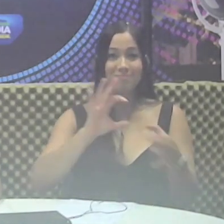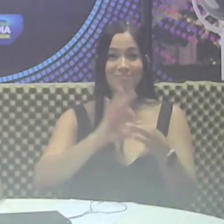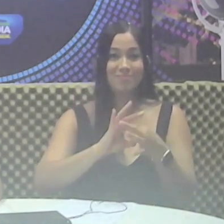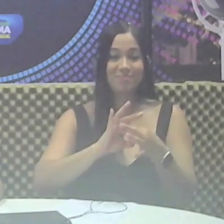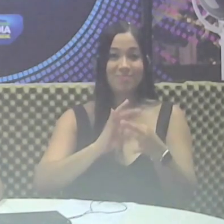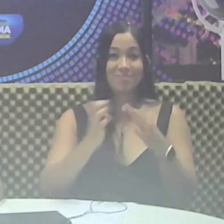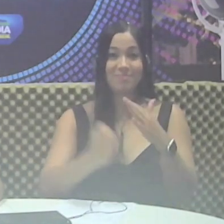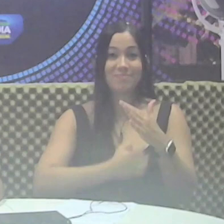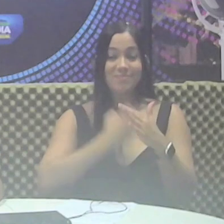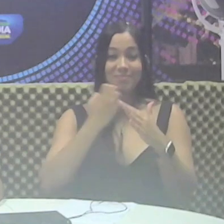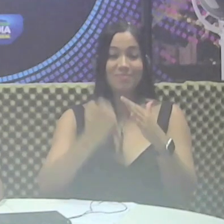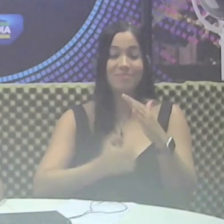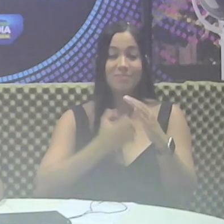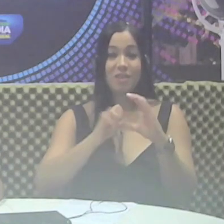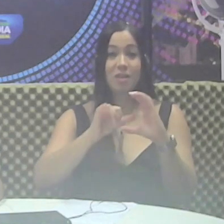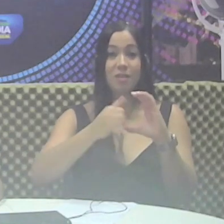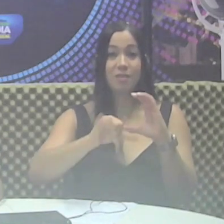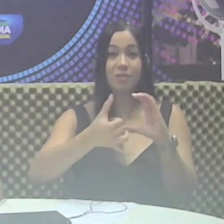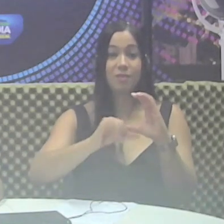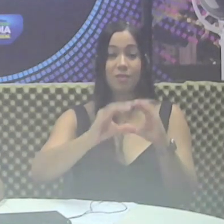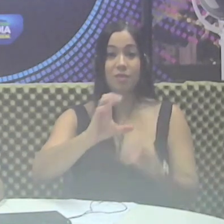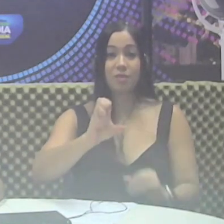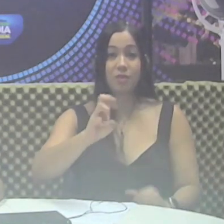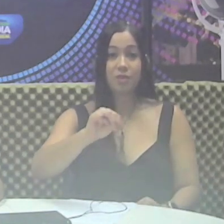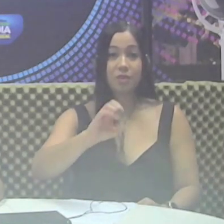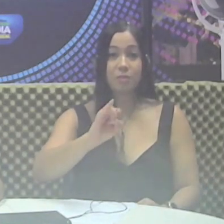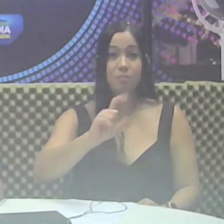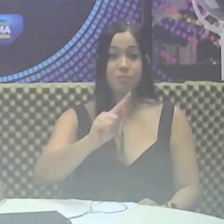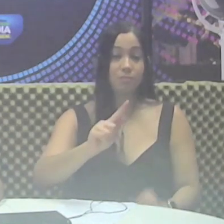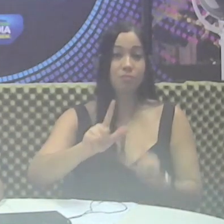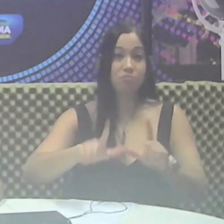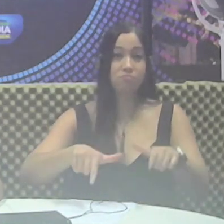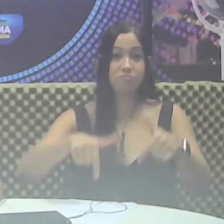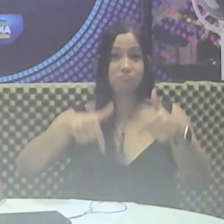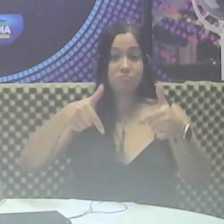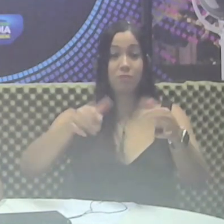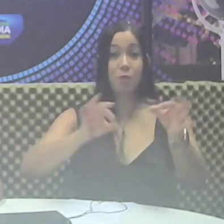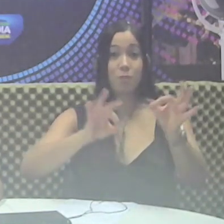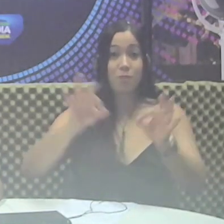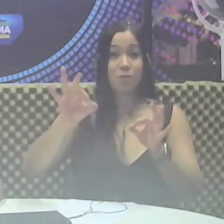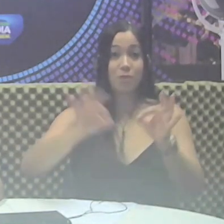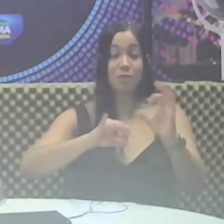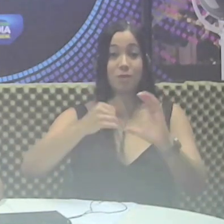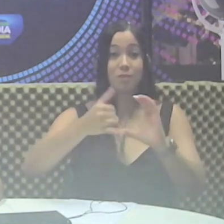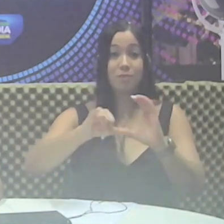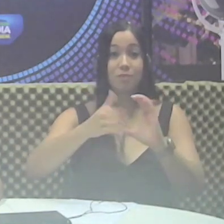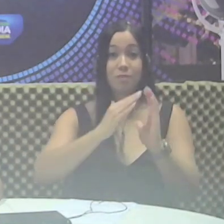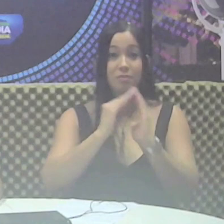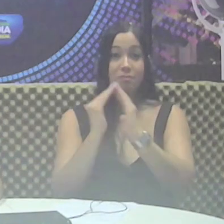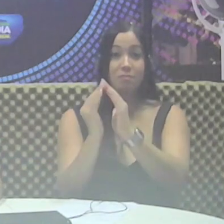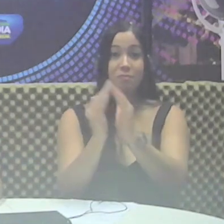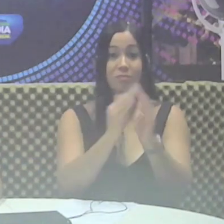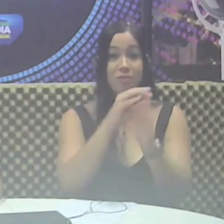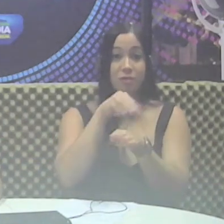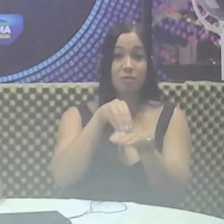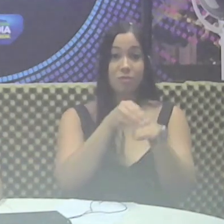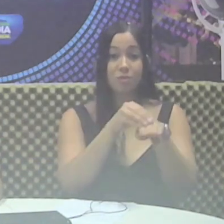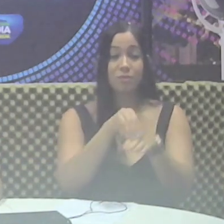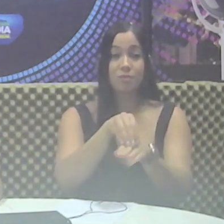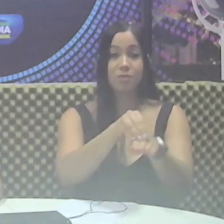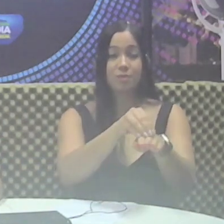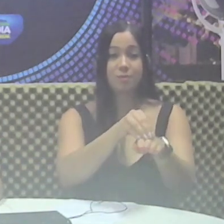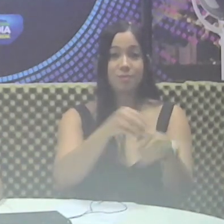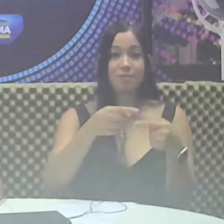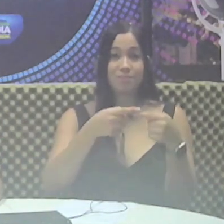com a Companhia Energética de Minas Gerais, a CEMIG, para execução na cidade do projeto CEMIG Residencial Itinerante.